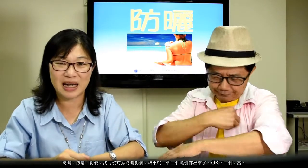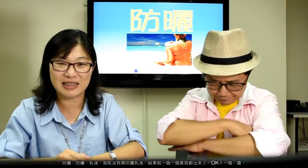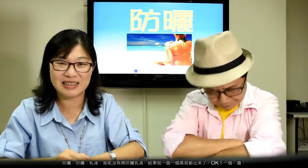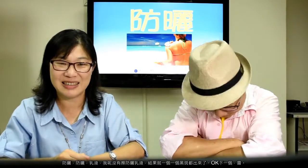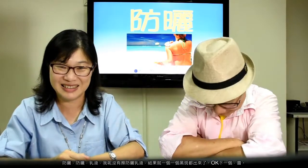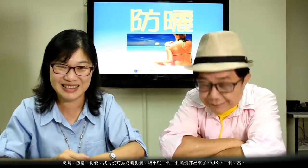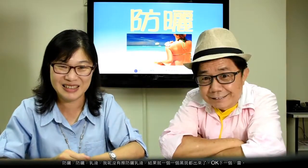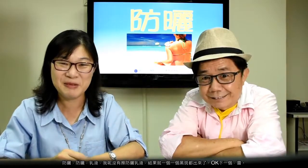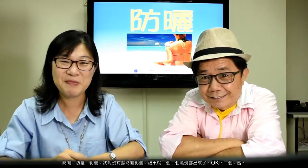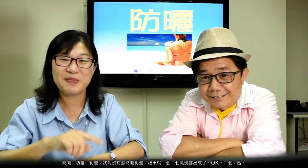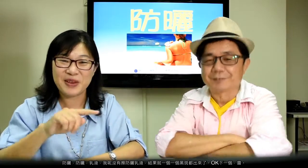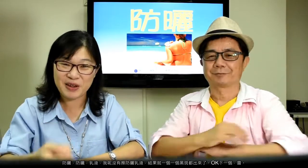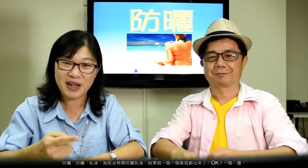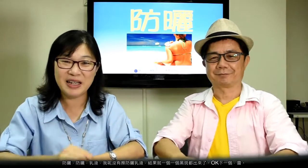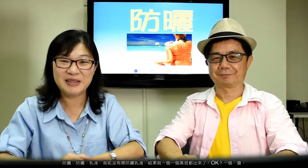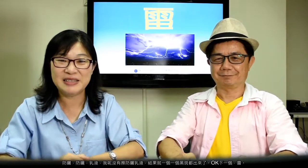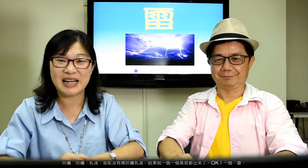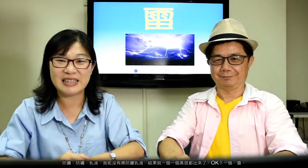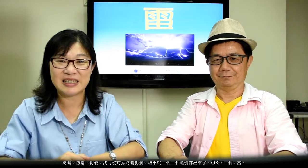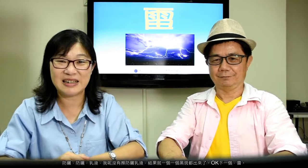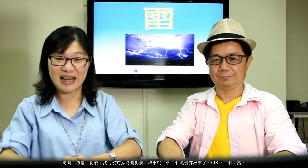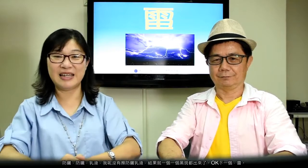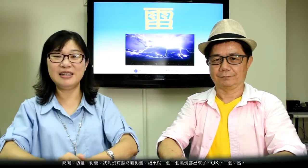来了。OK， 下一个雷，